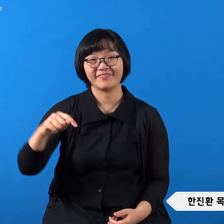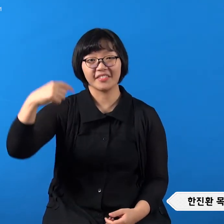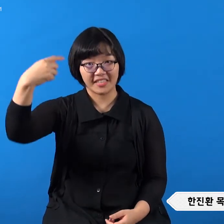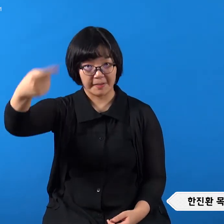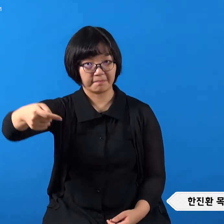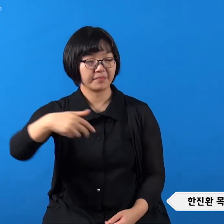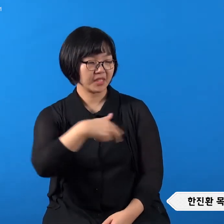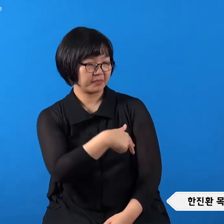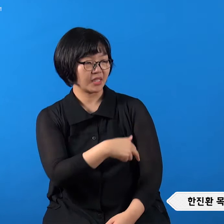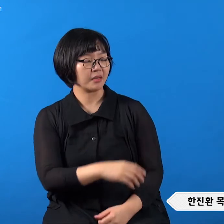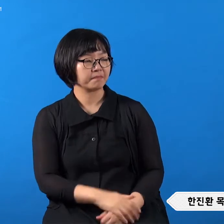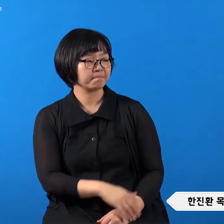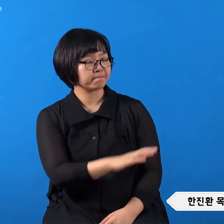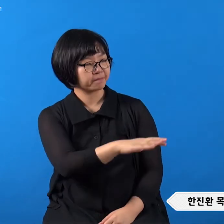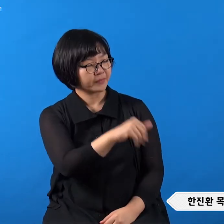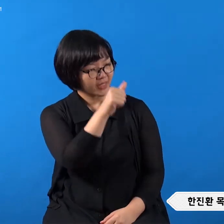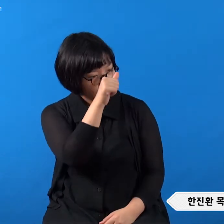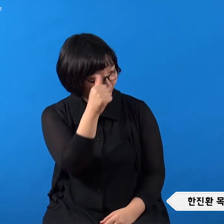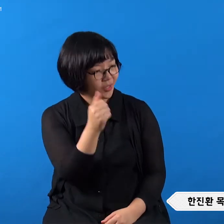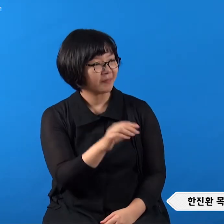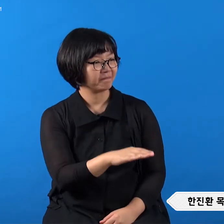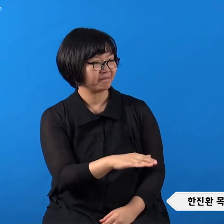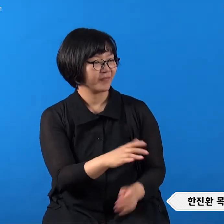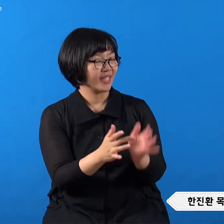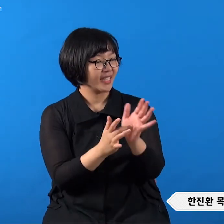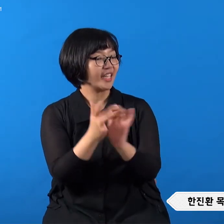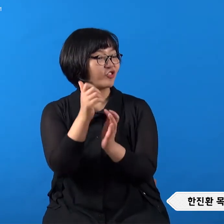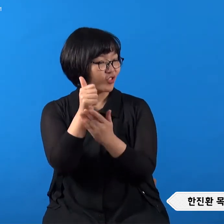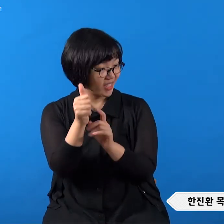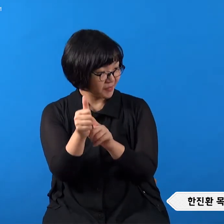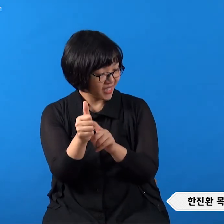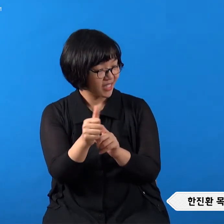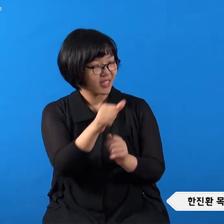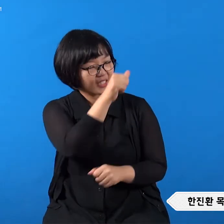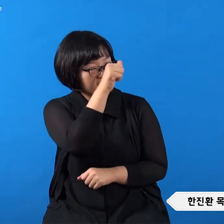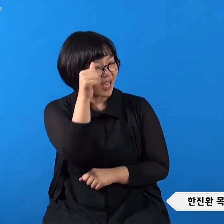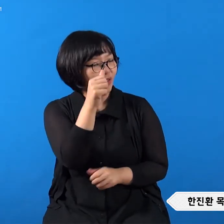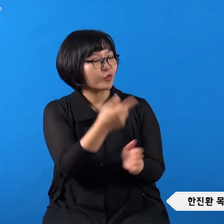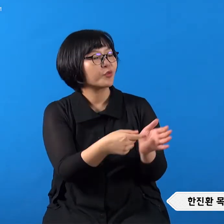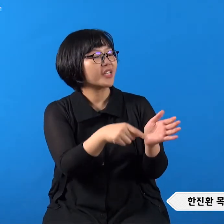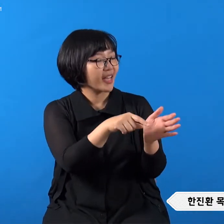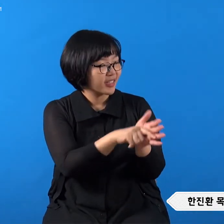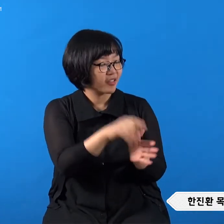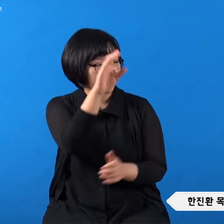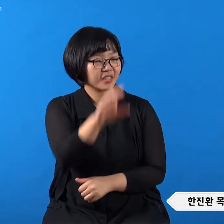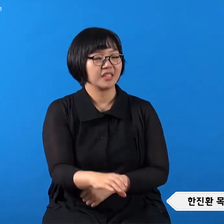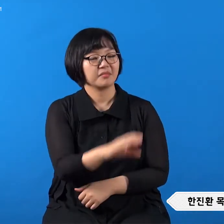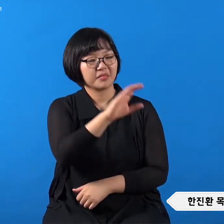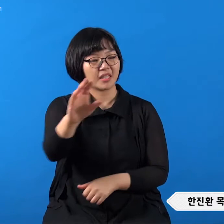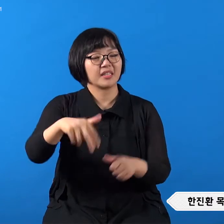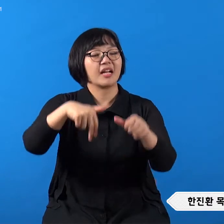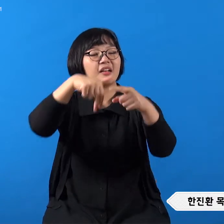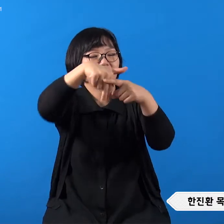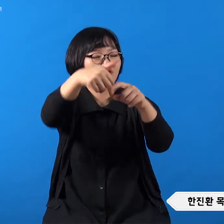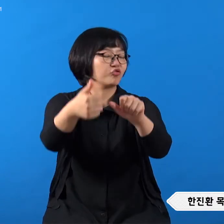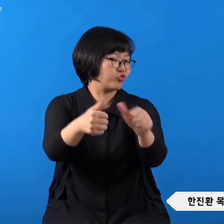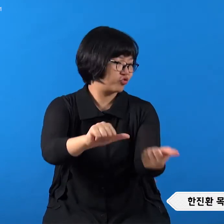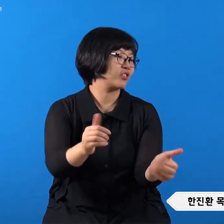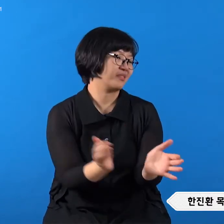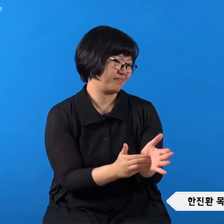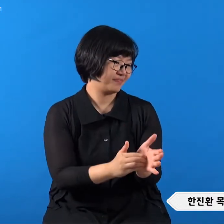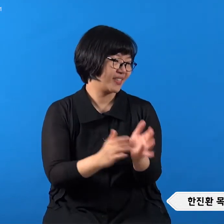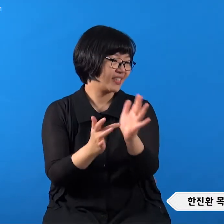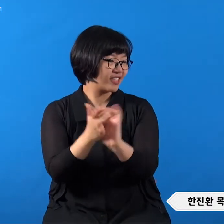한 분이 장로님, 예수님이 장로님을 위해서 십자가에 못 박혀 돌아가셨습니다. 예수님이